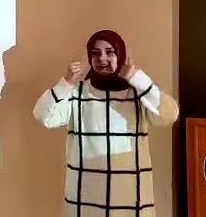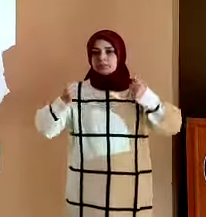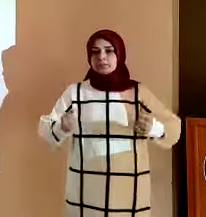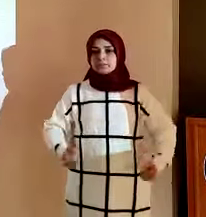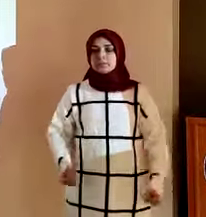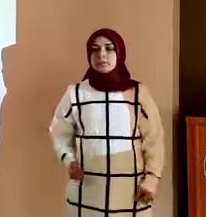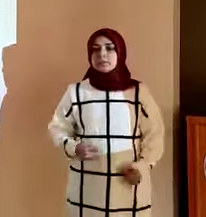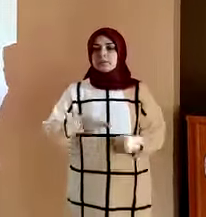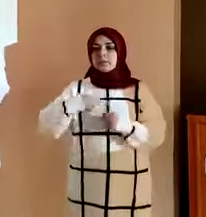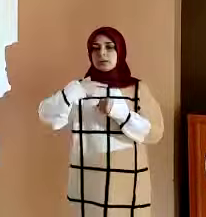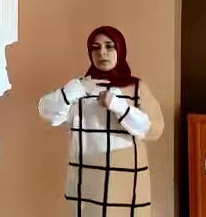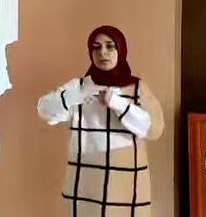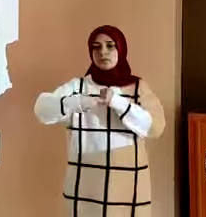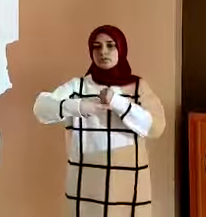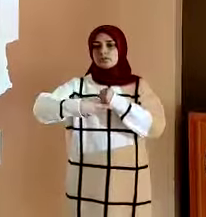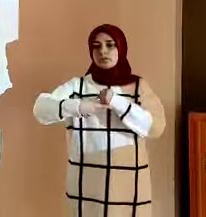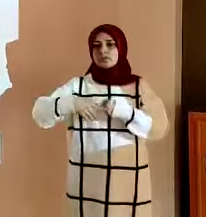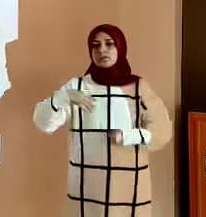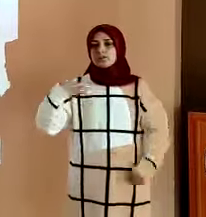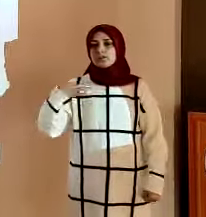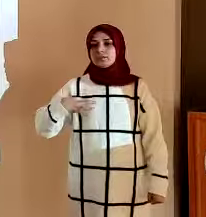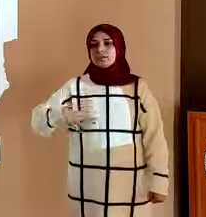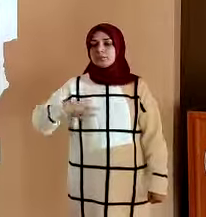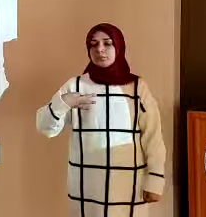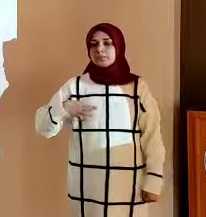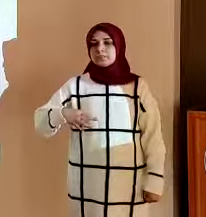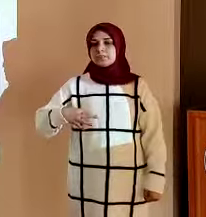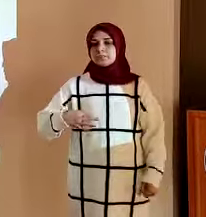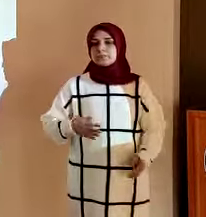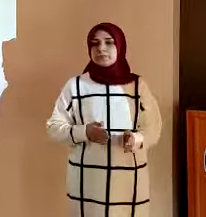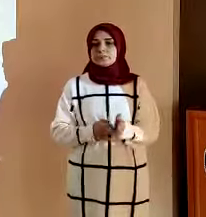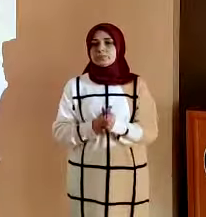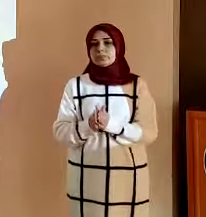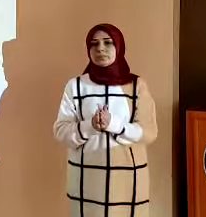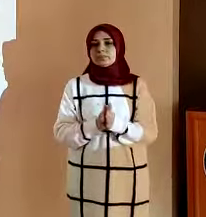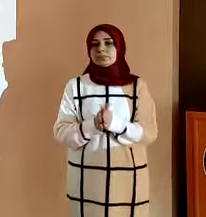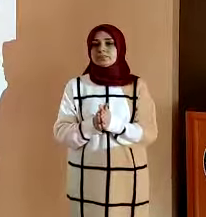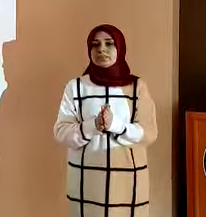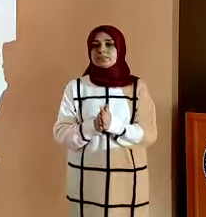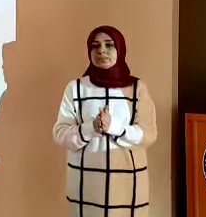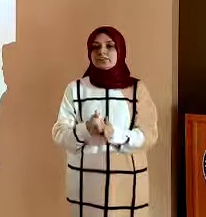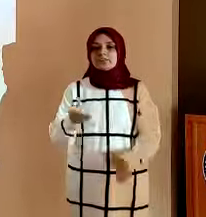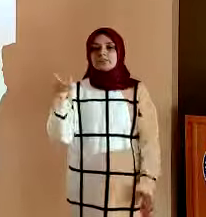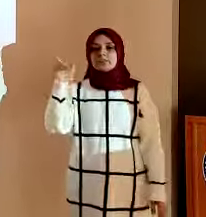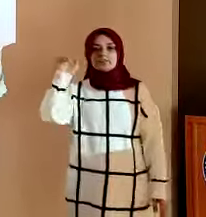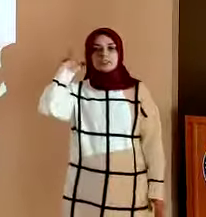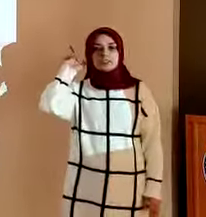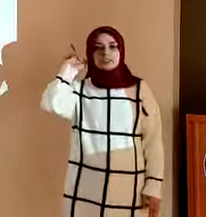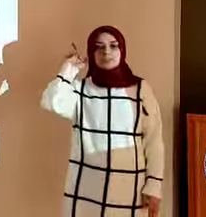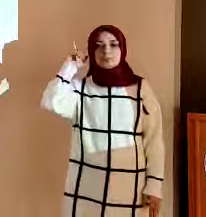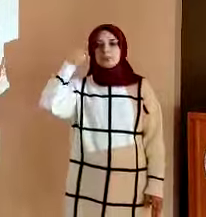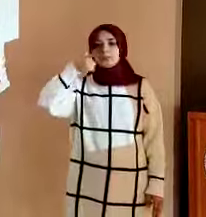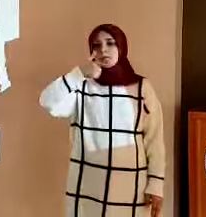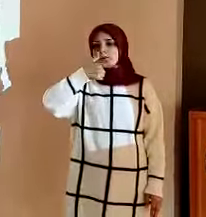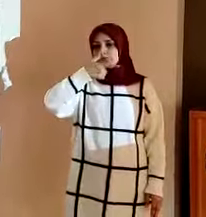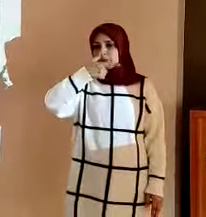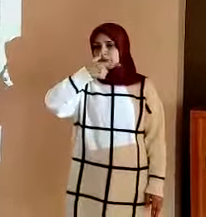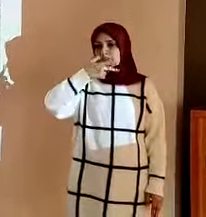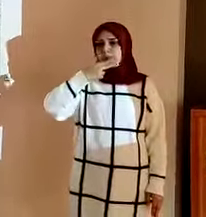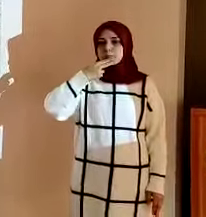gece, hafta, pazartesi, salı, çarşamba,